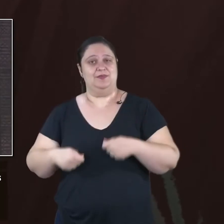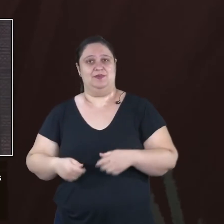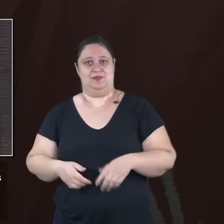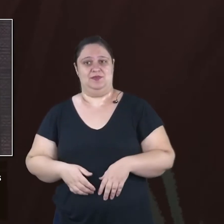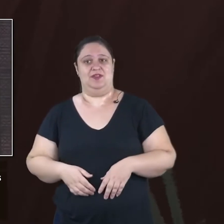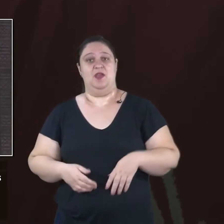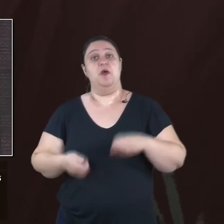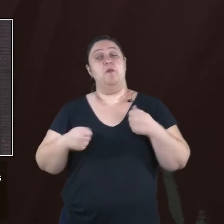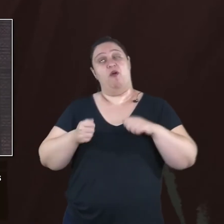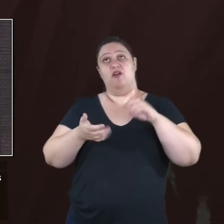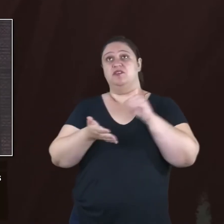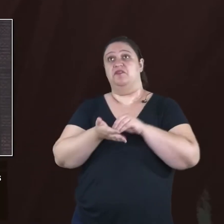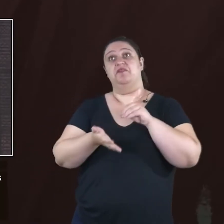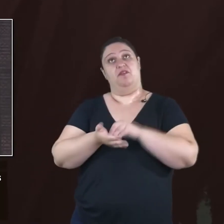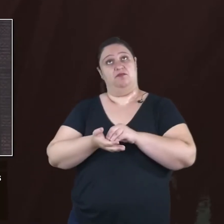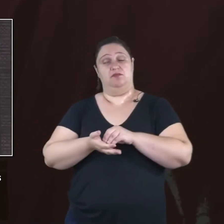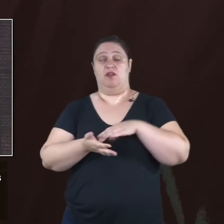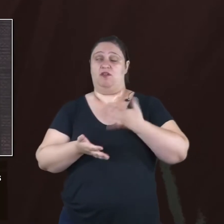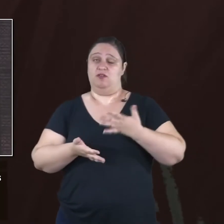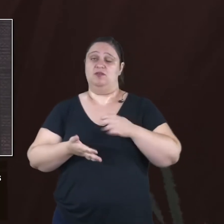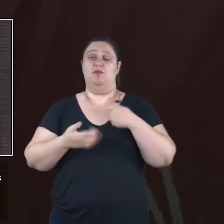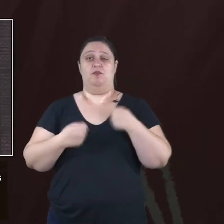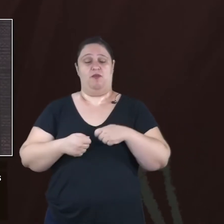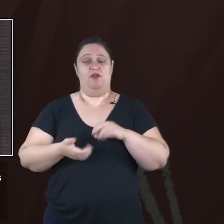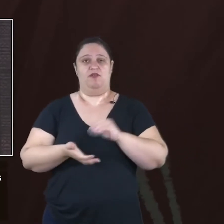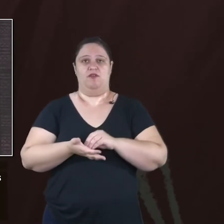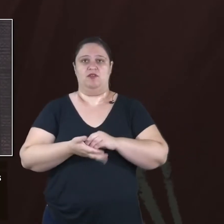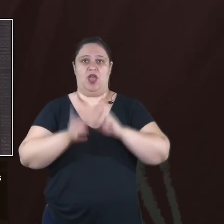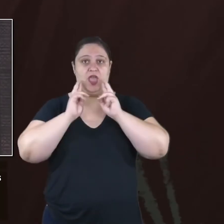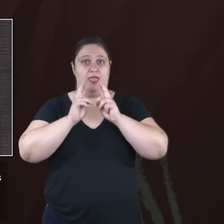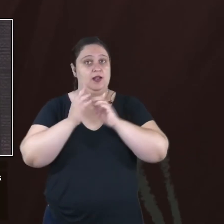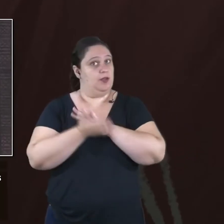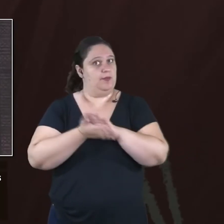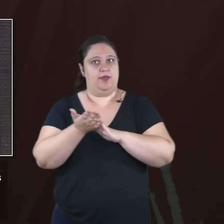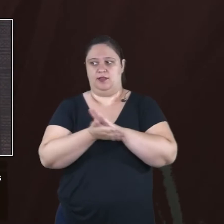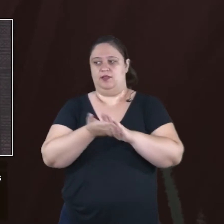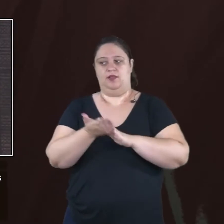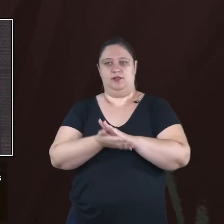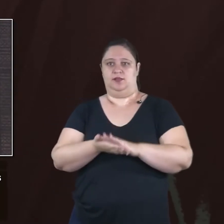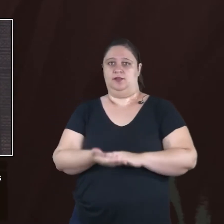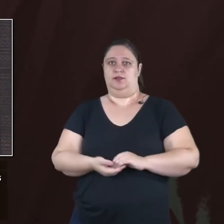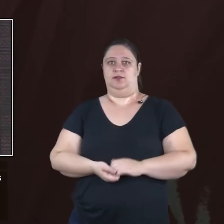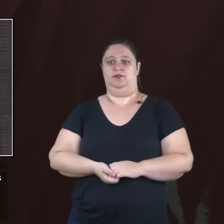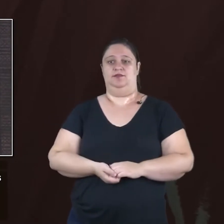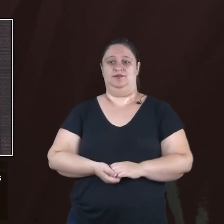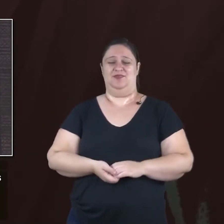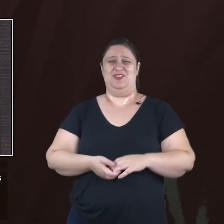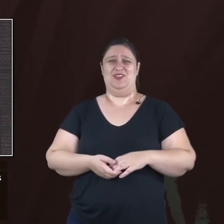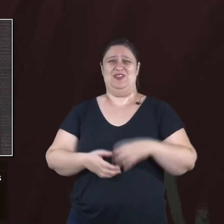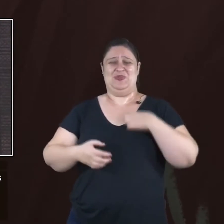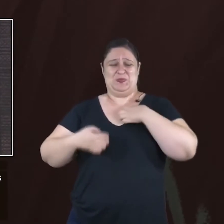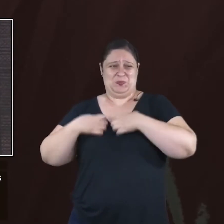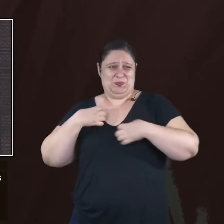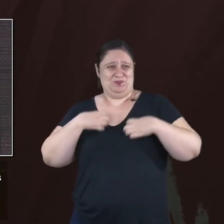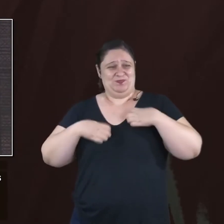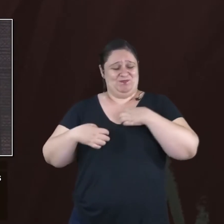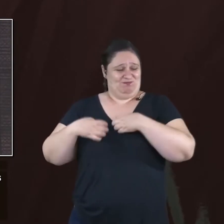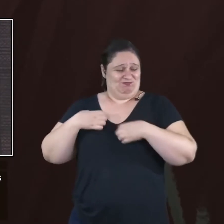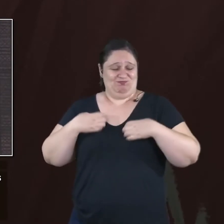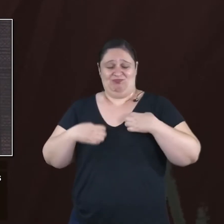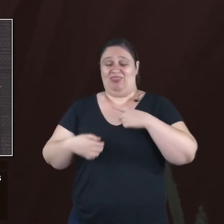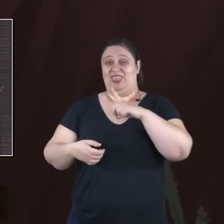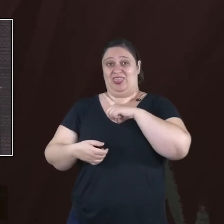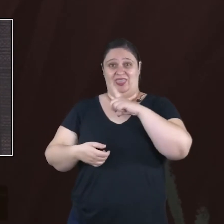faltar uma coisa, faltar aquilo. Irmãos, não reclame. Nas angústias, vamos passar por situações difíceis.